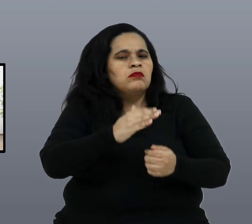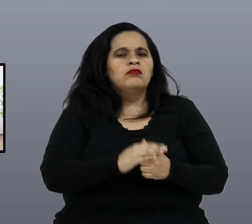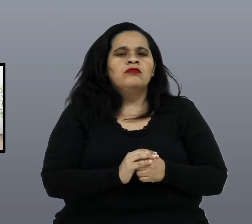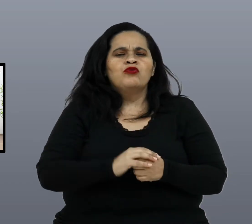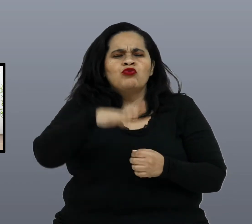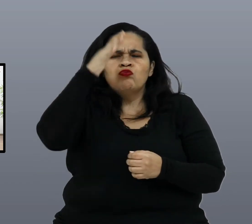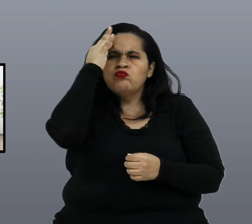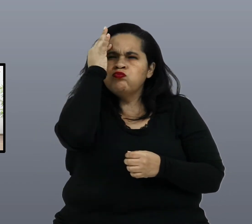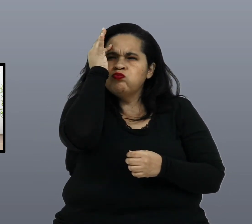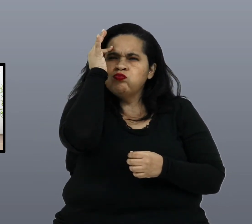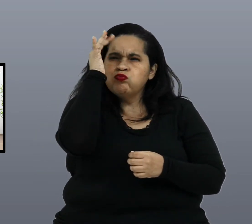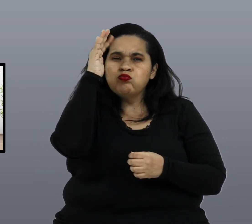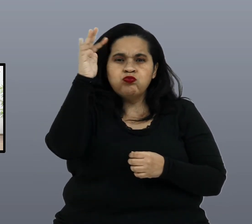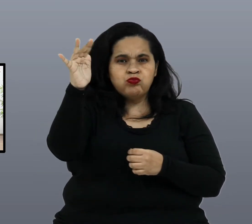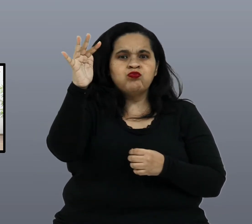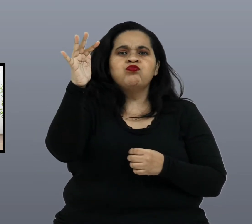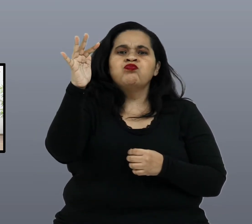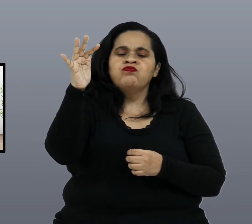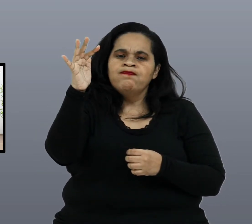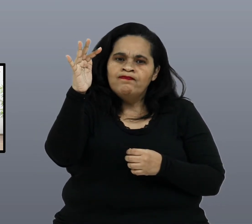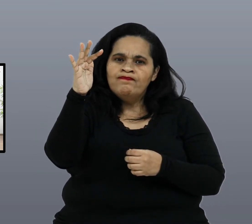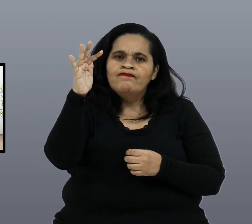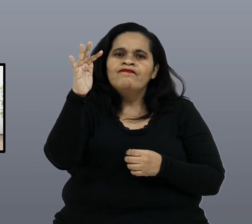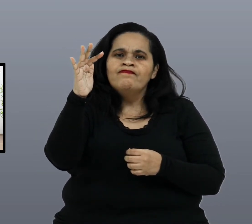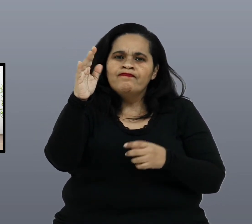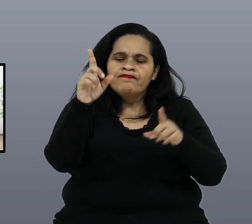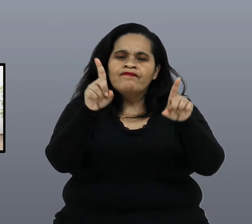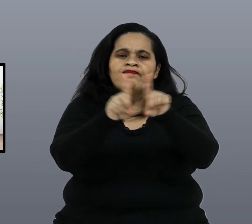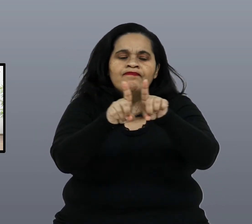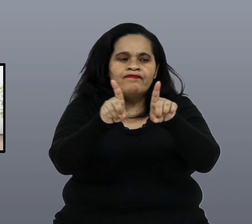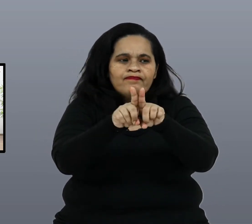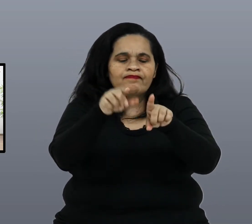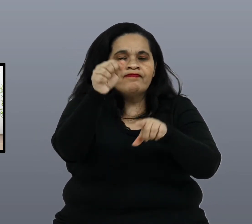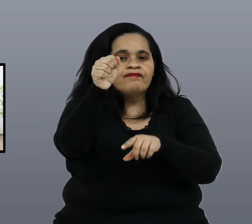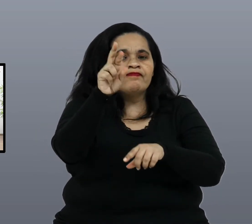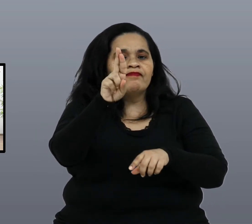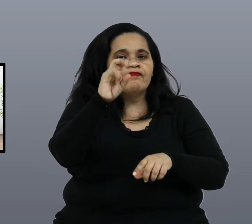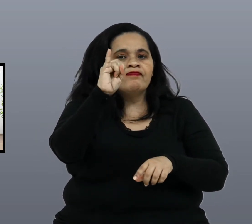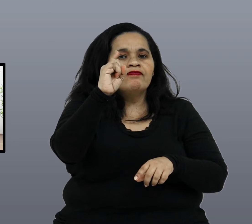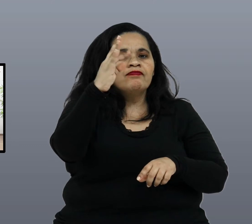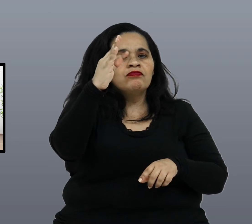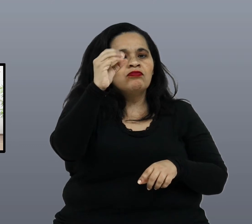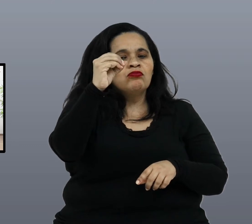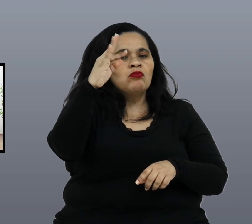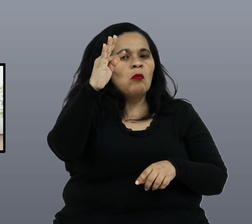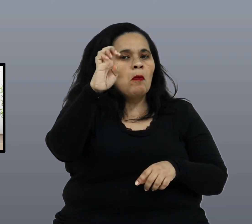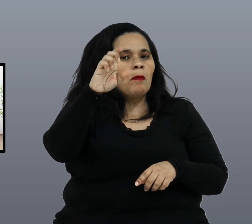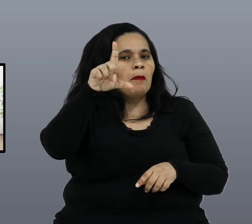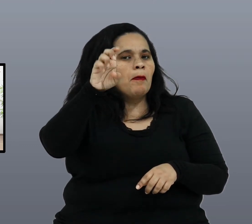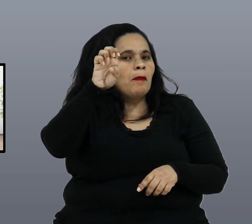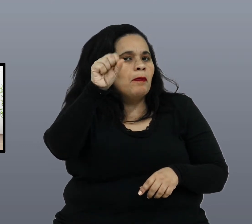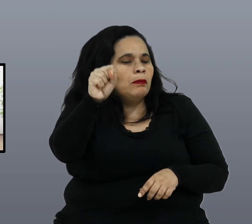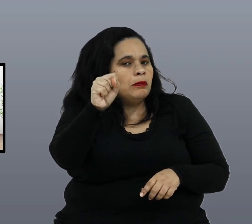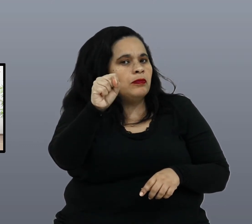né, pessoal de Aristóteles, né, que é o discípulo de Platão, e ele foi